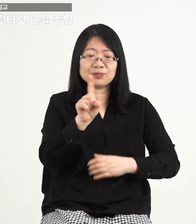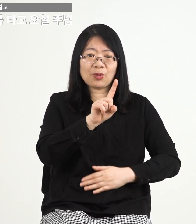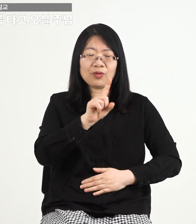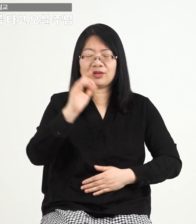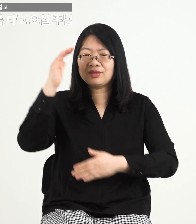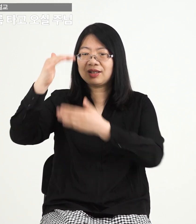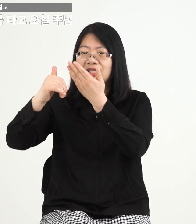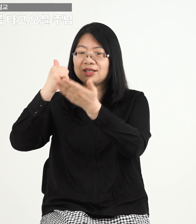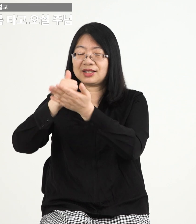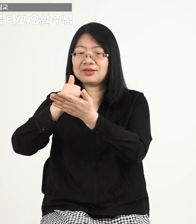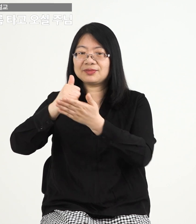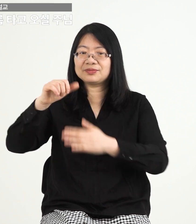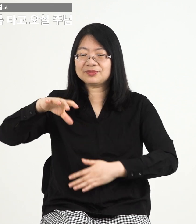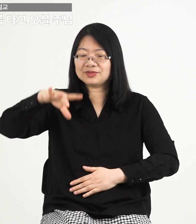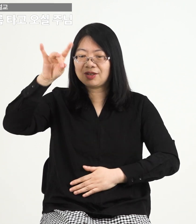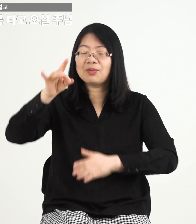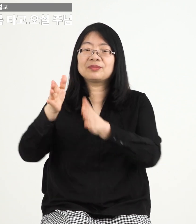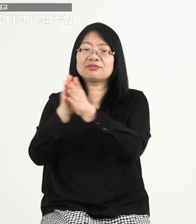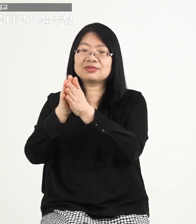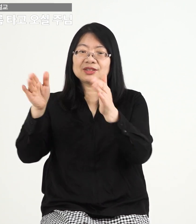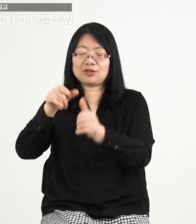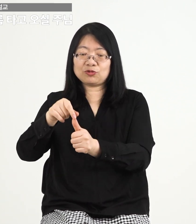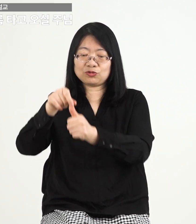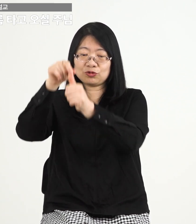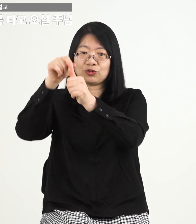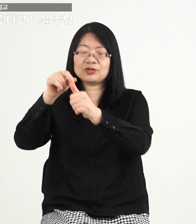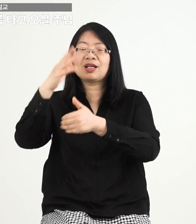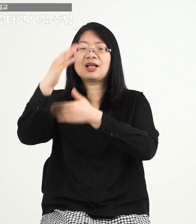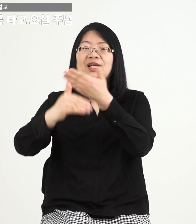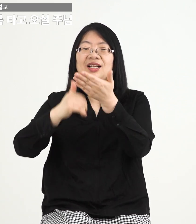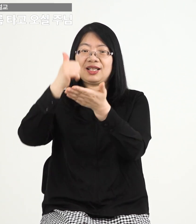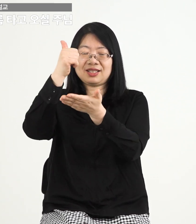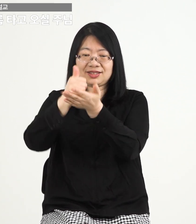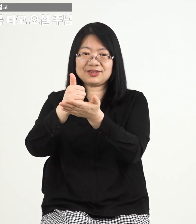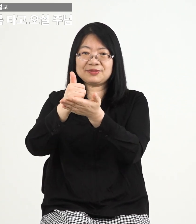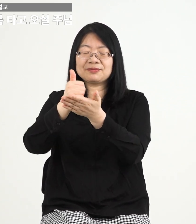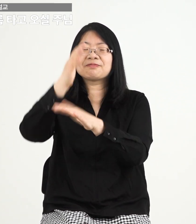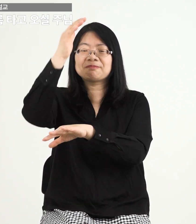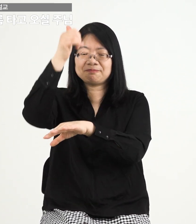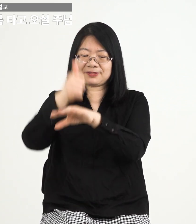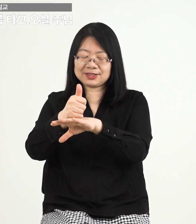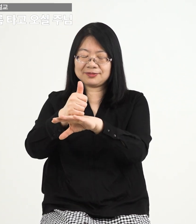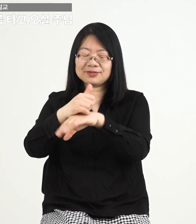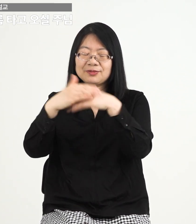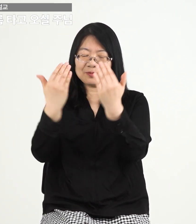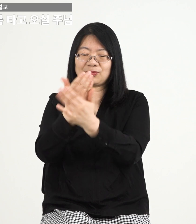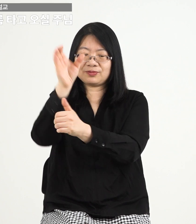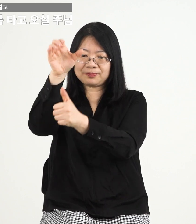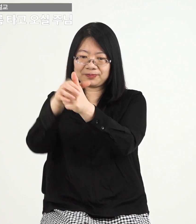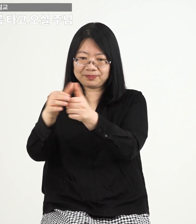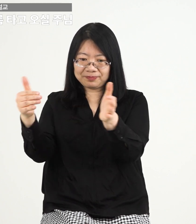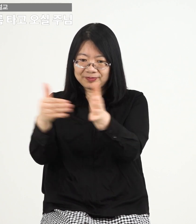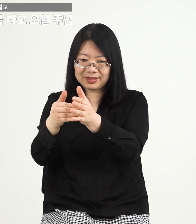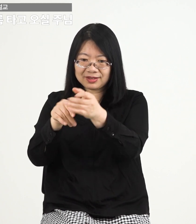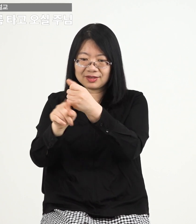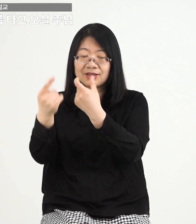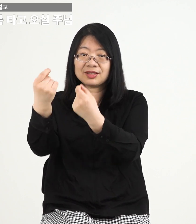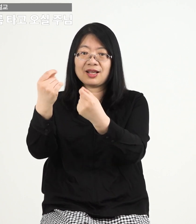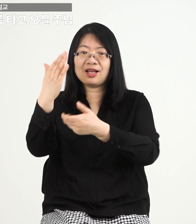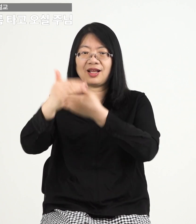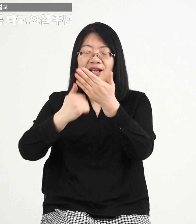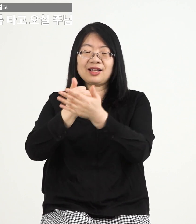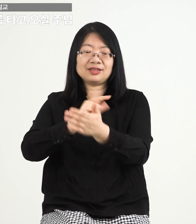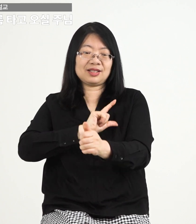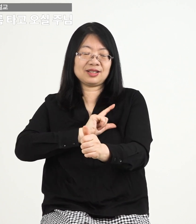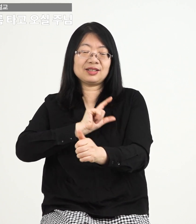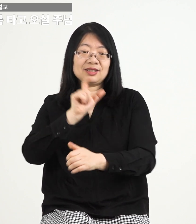하나님께서 시작하신 구원은 하나님이 마무리하신다 그 뜻입니다. 하나님의